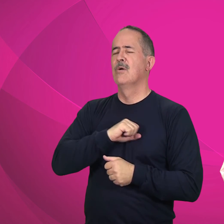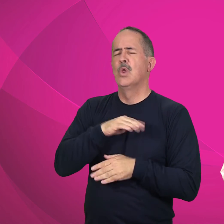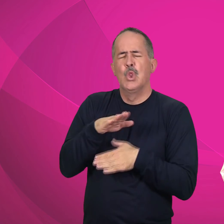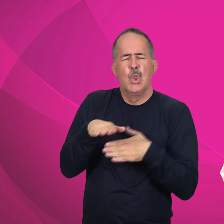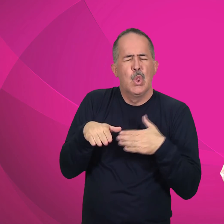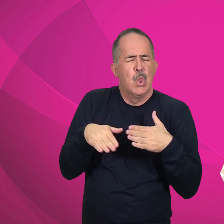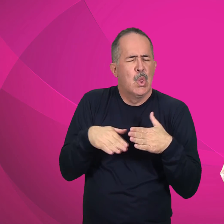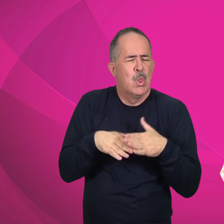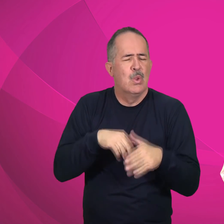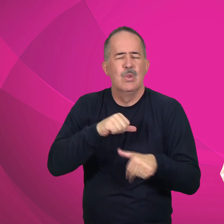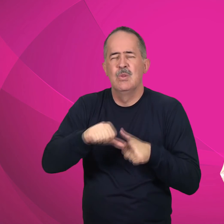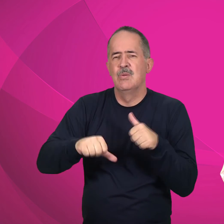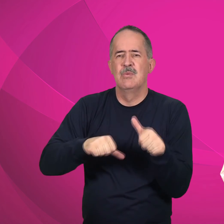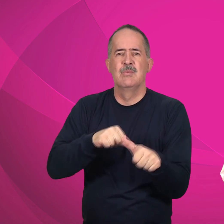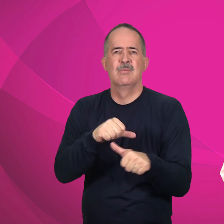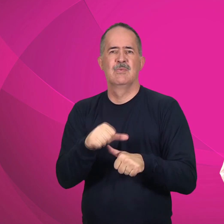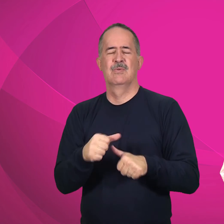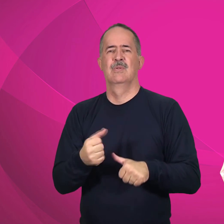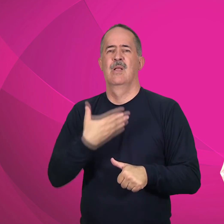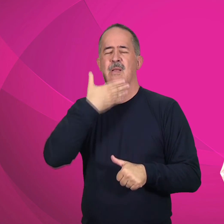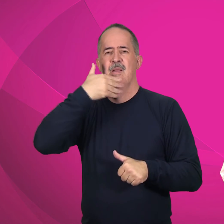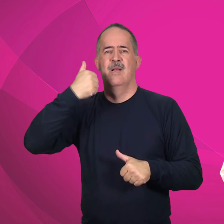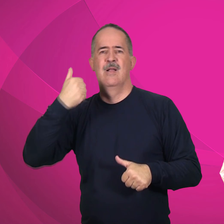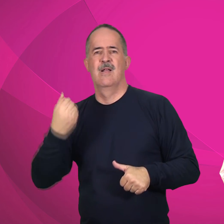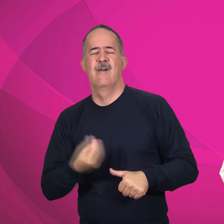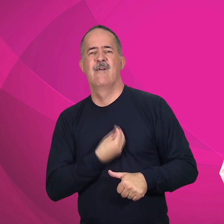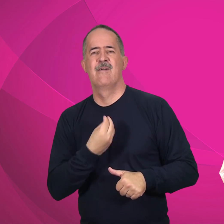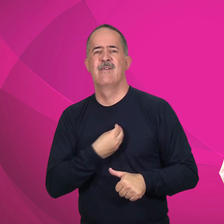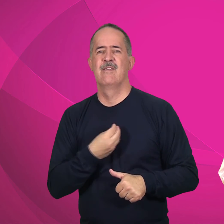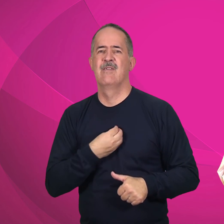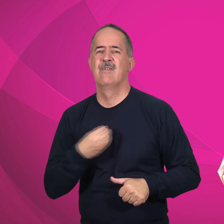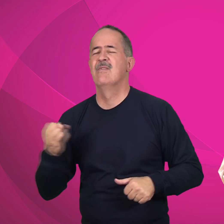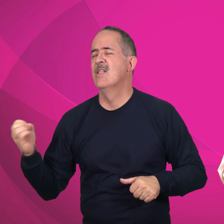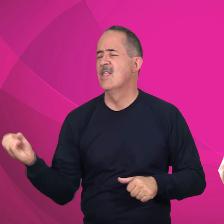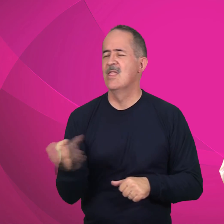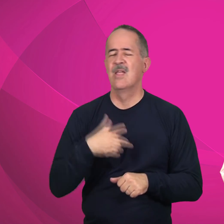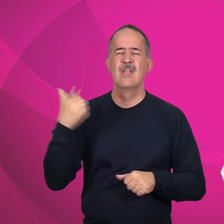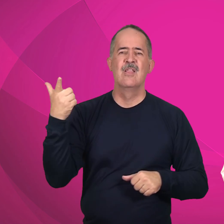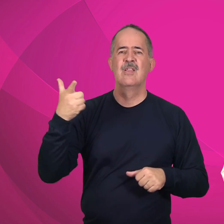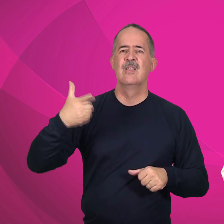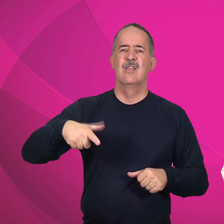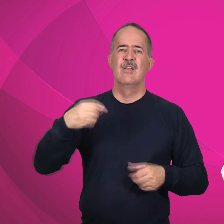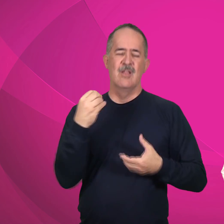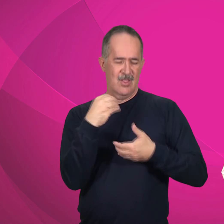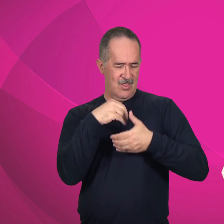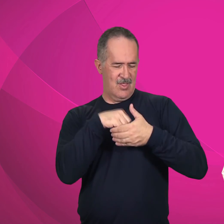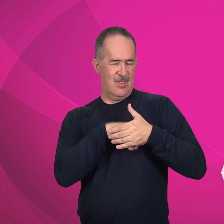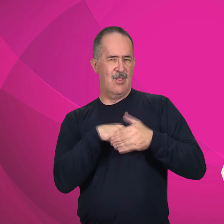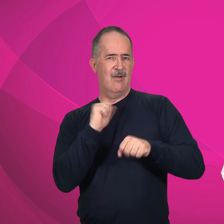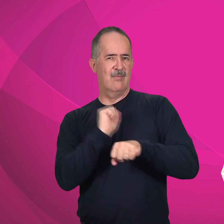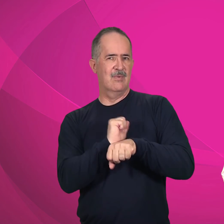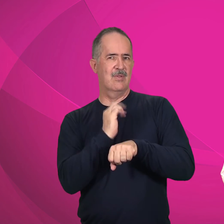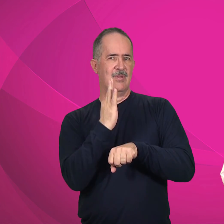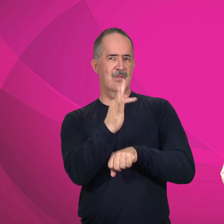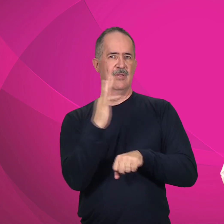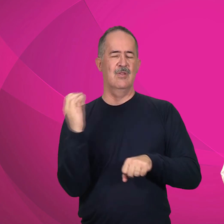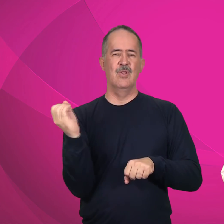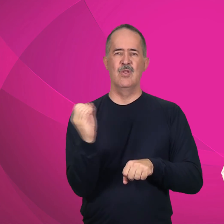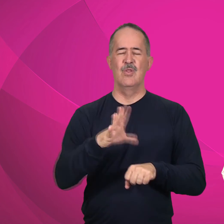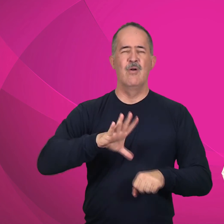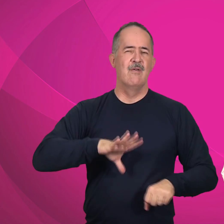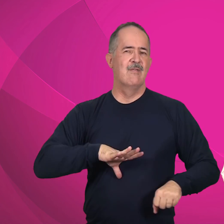tudo muda para melhor a vida renasce dentro de nós há uma nova esperança